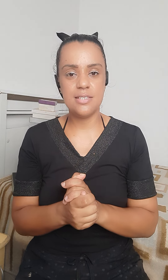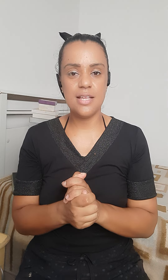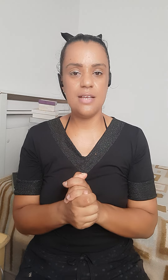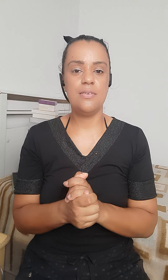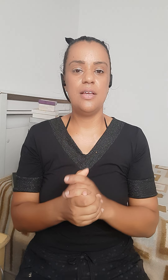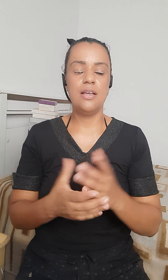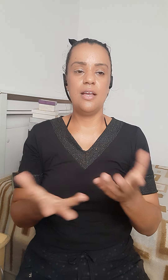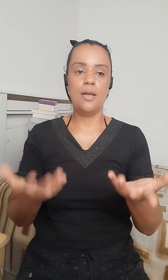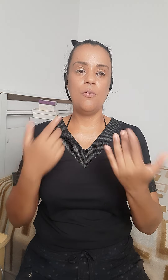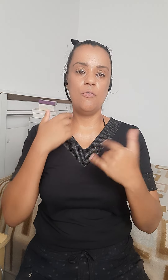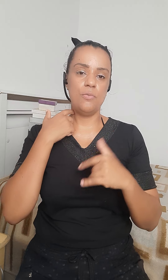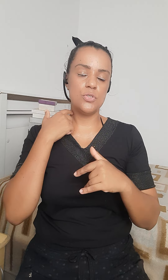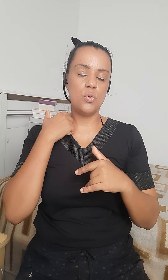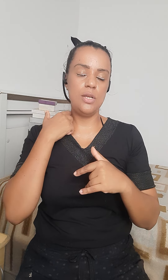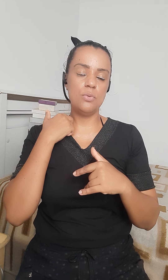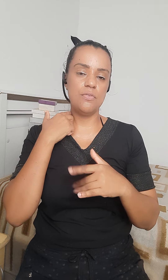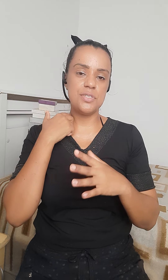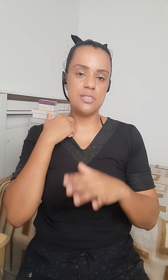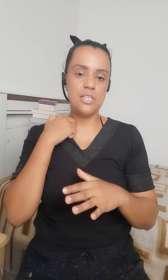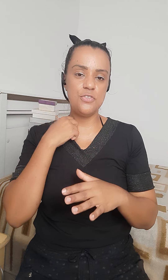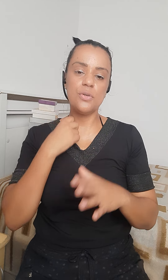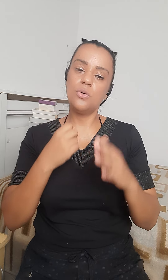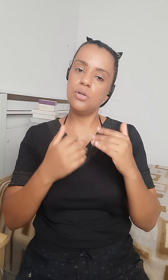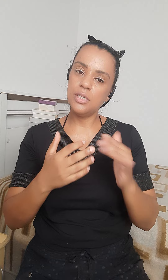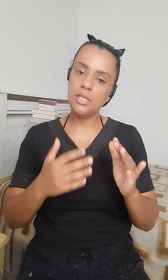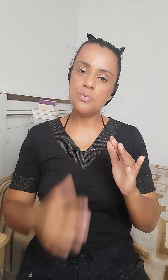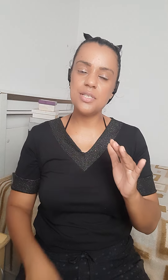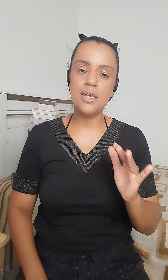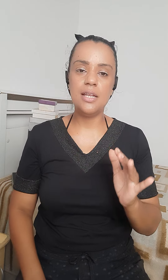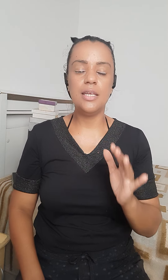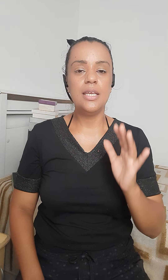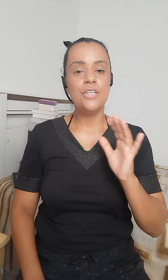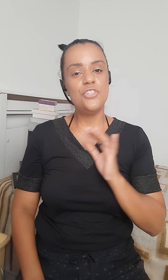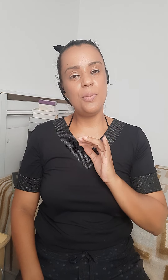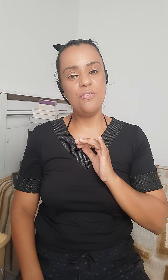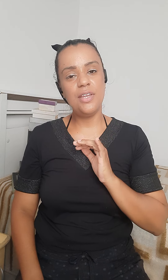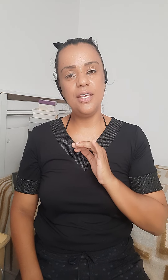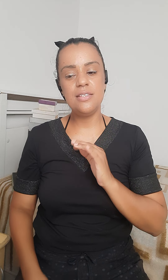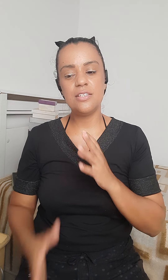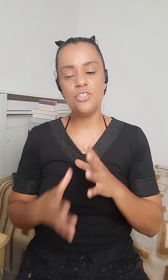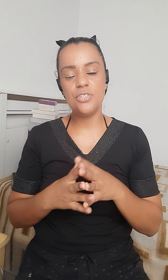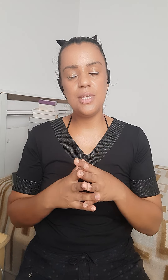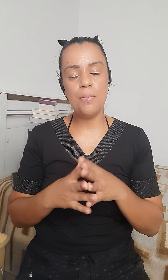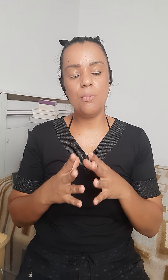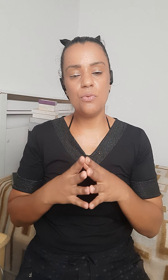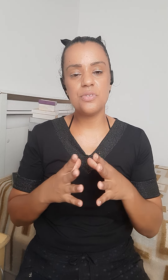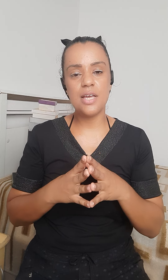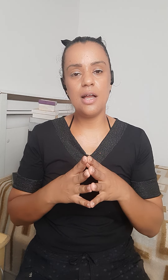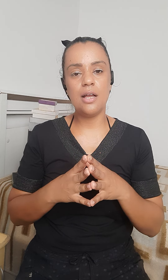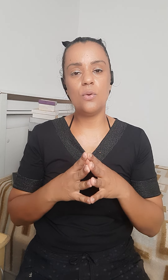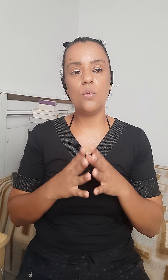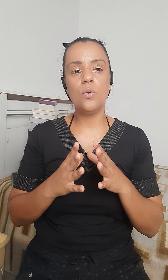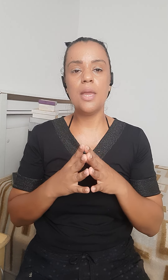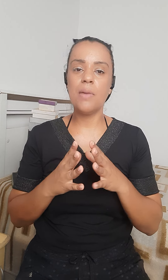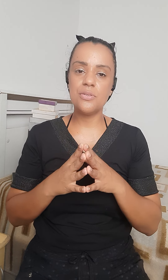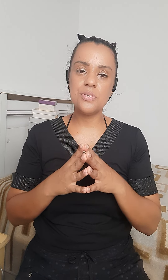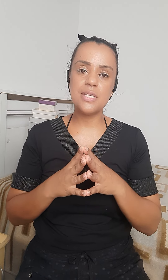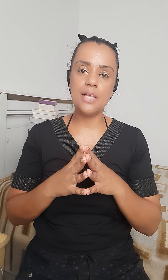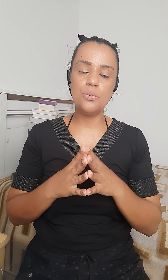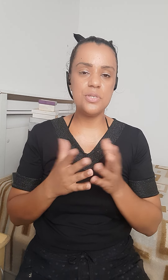tá? Escolha um que você se identificou e usa ele. De preferência, a gente sempre é bom usar o que é mais usado no estado de